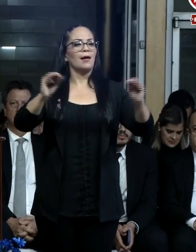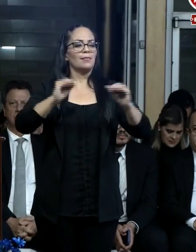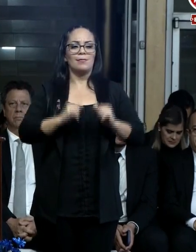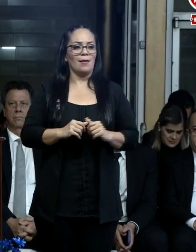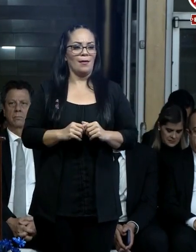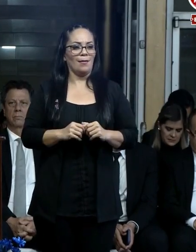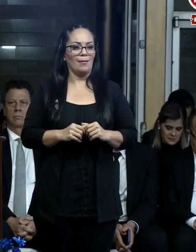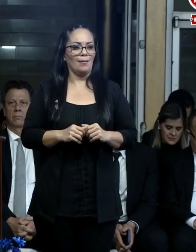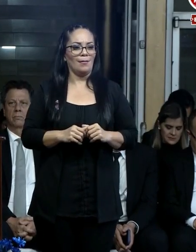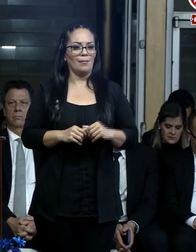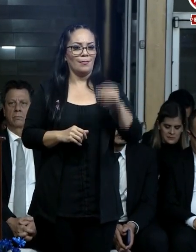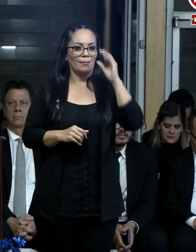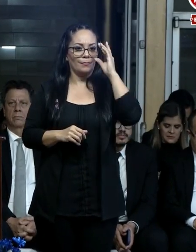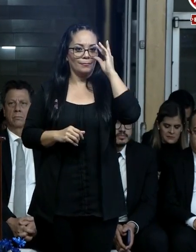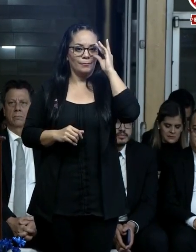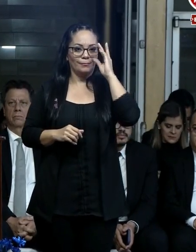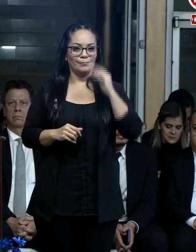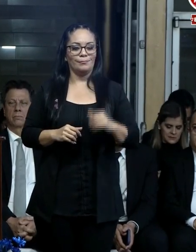los